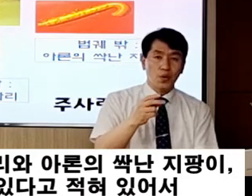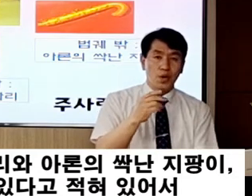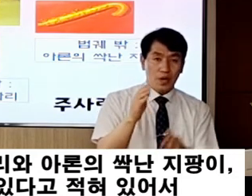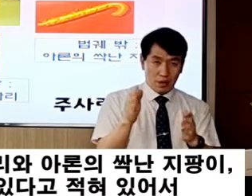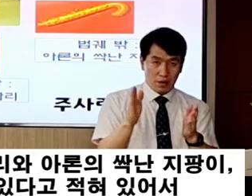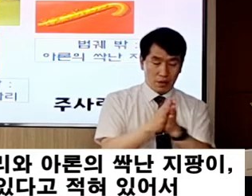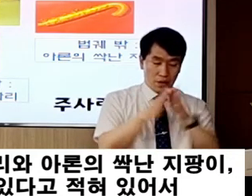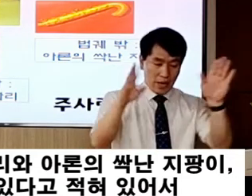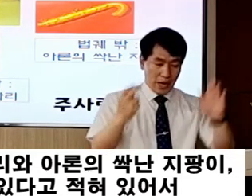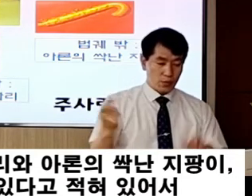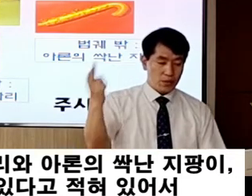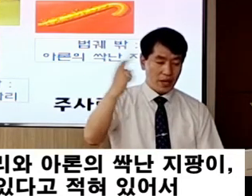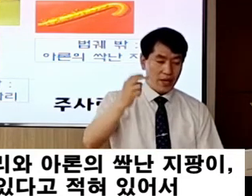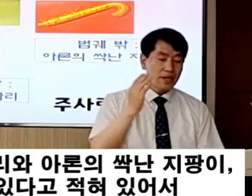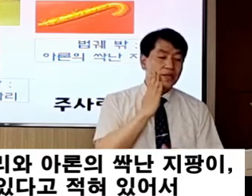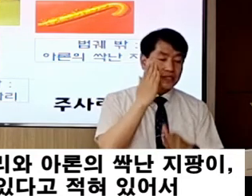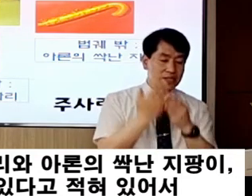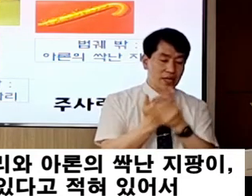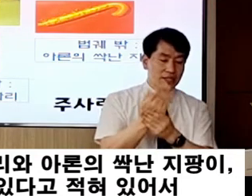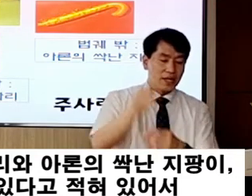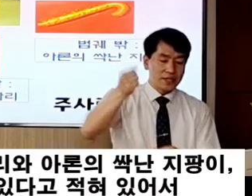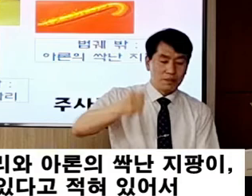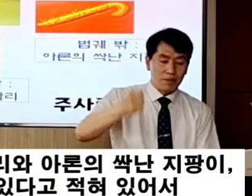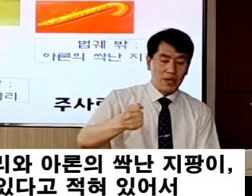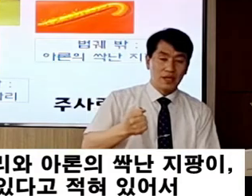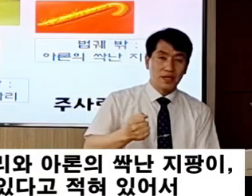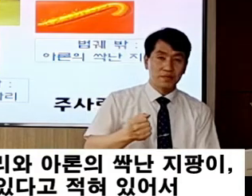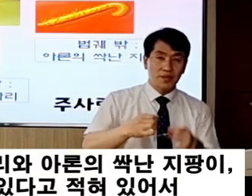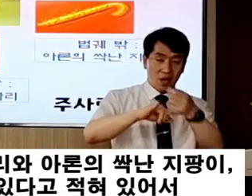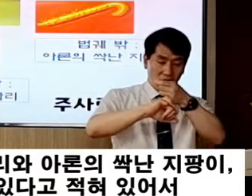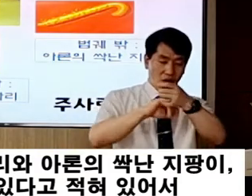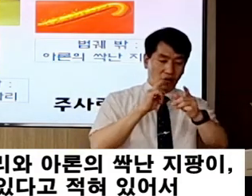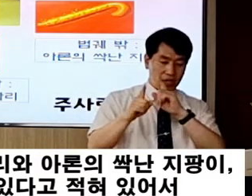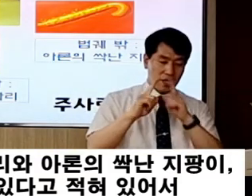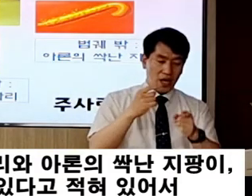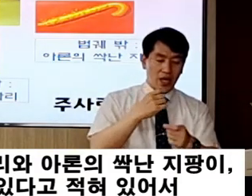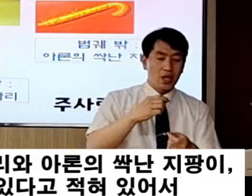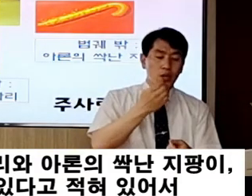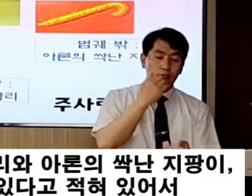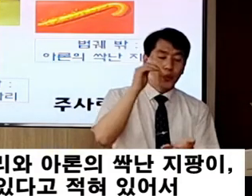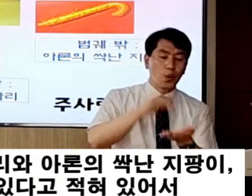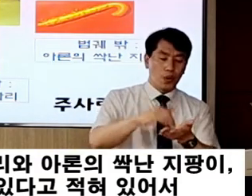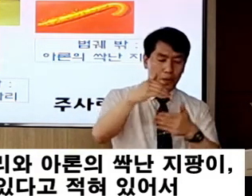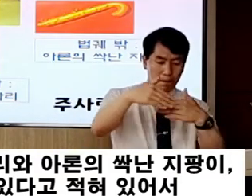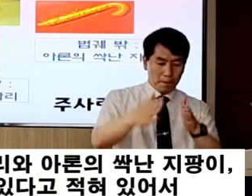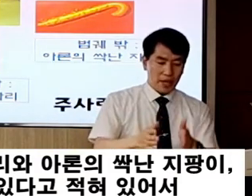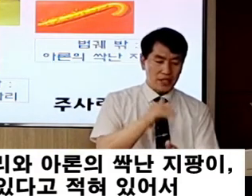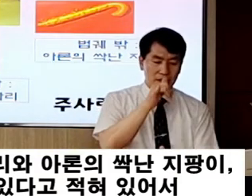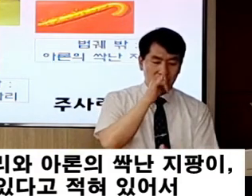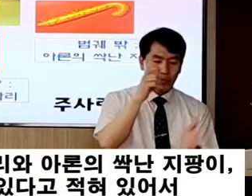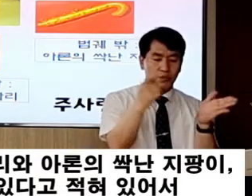또 아론의 쌍난 지팡이, 언약의 판이 있다고